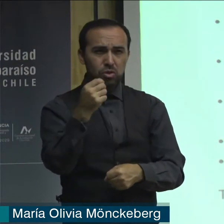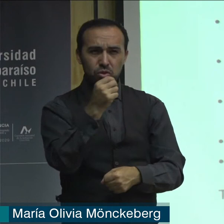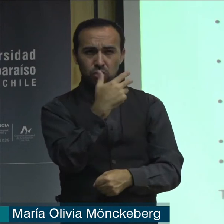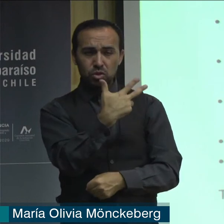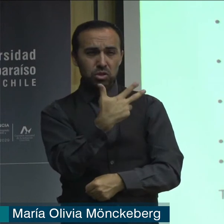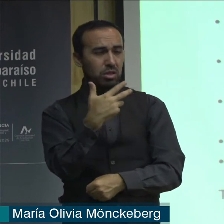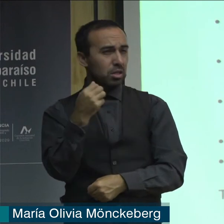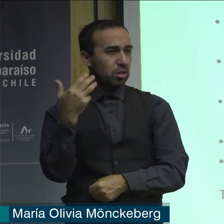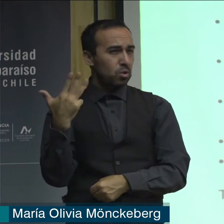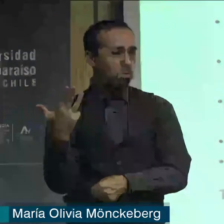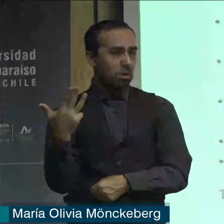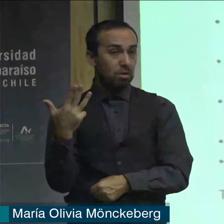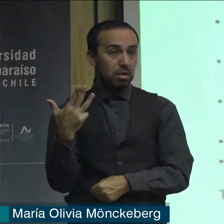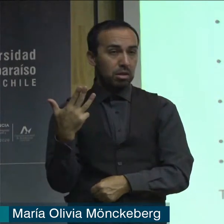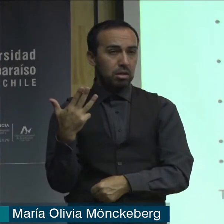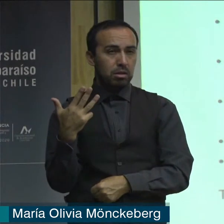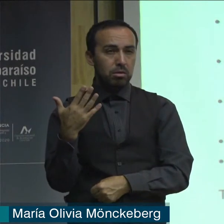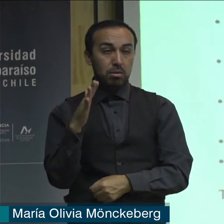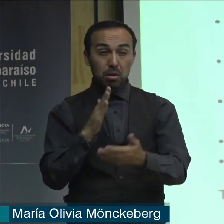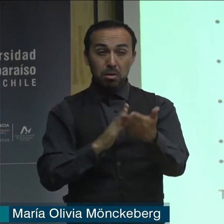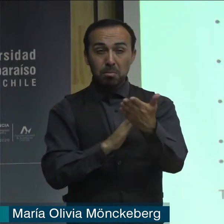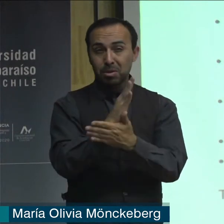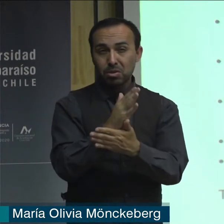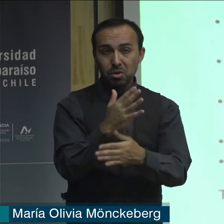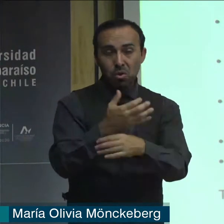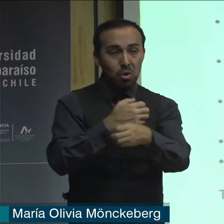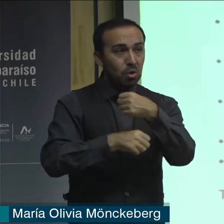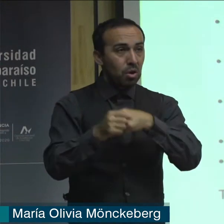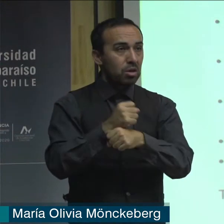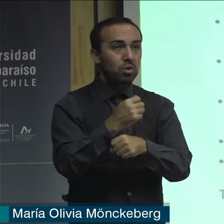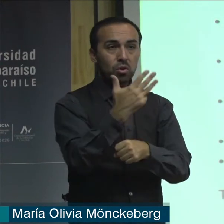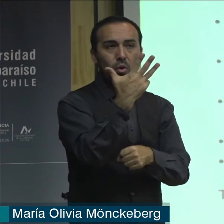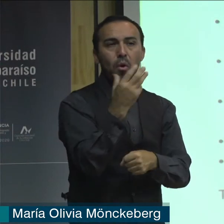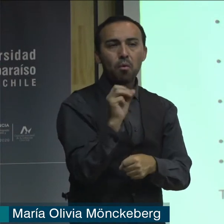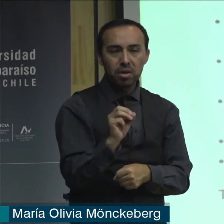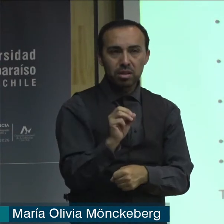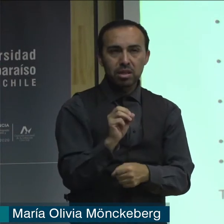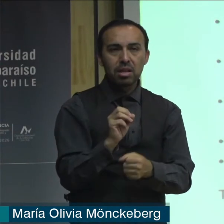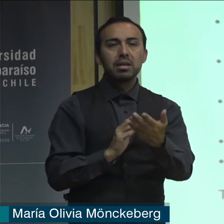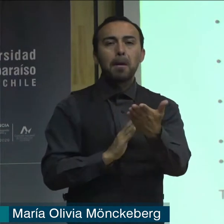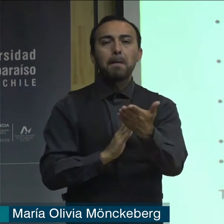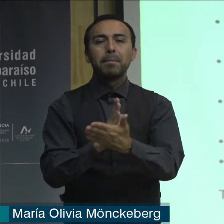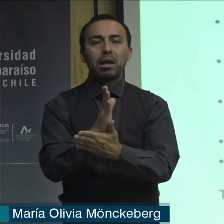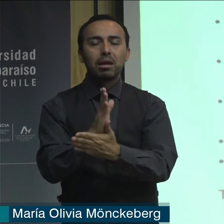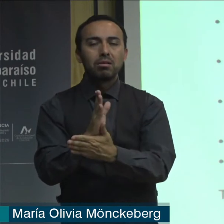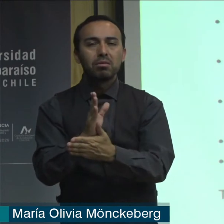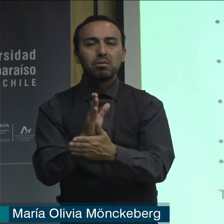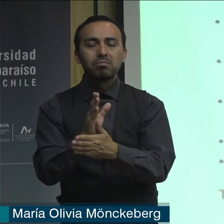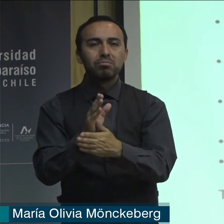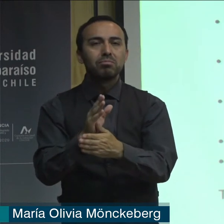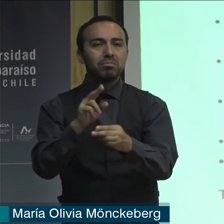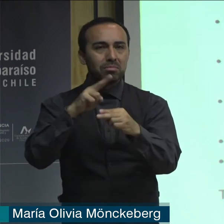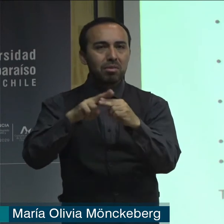del 89 y comienzos del 90 de creación de estas entidades